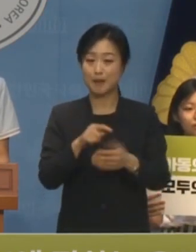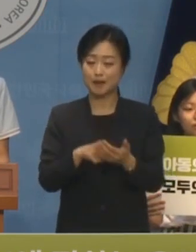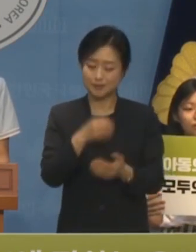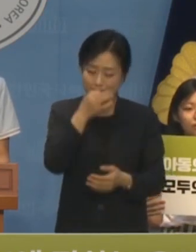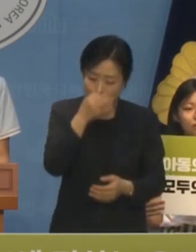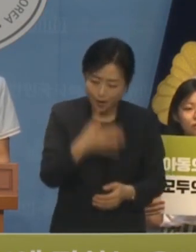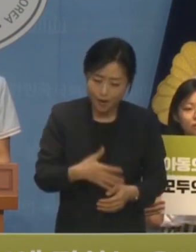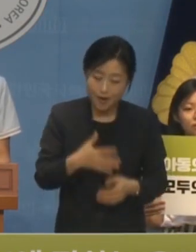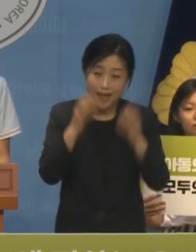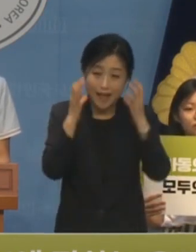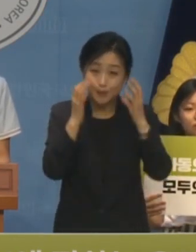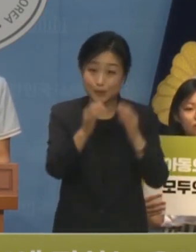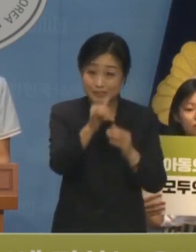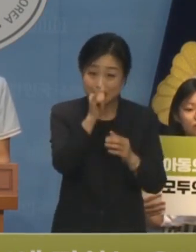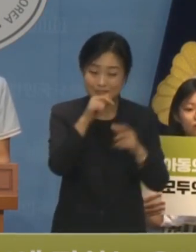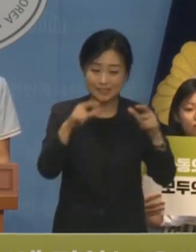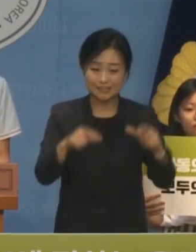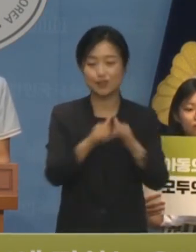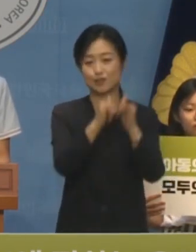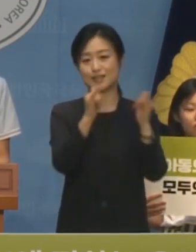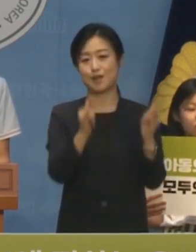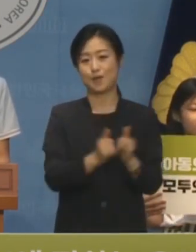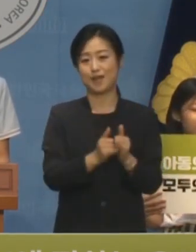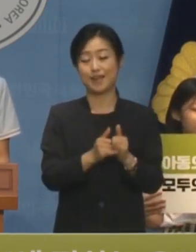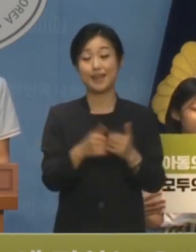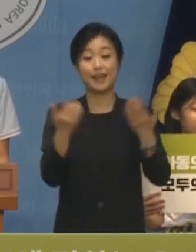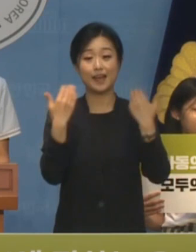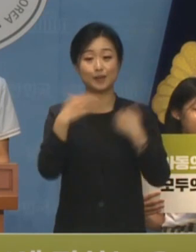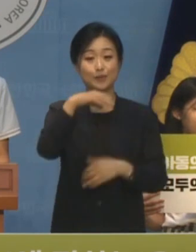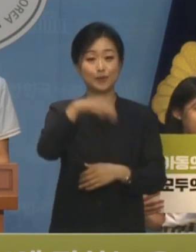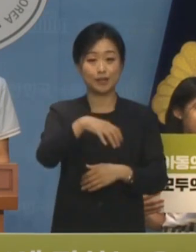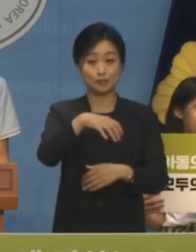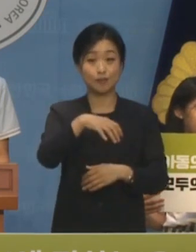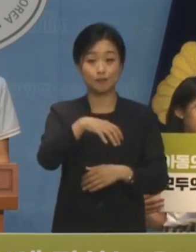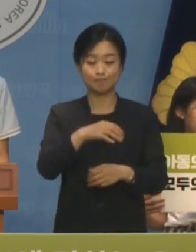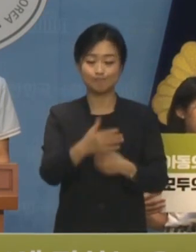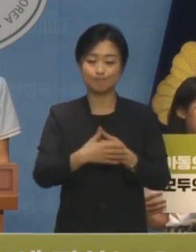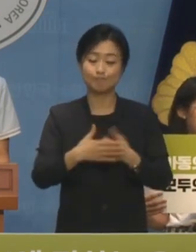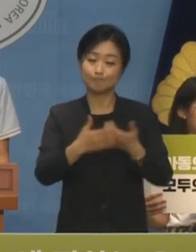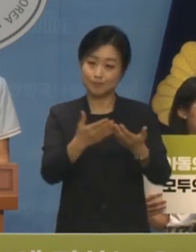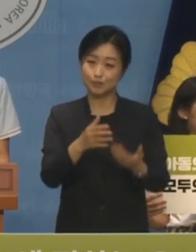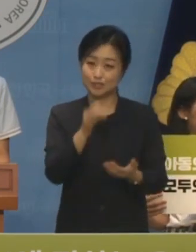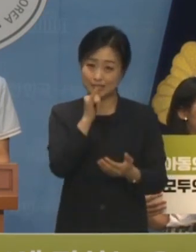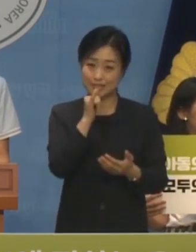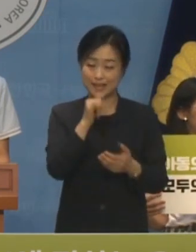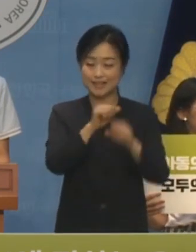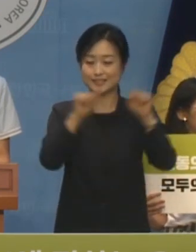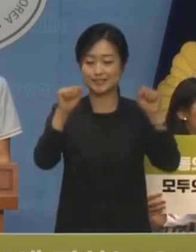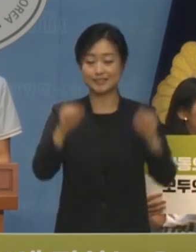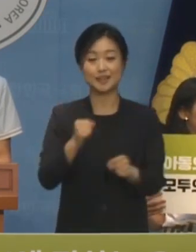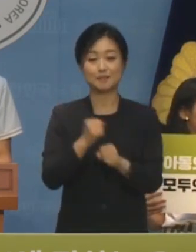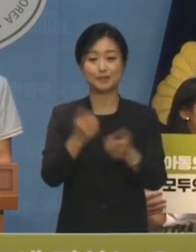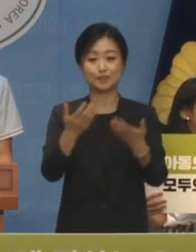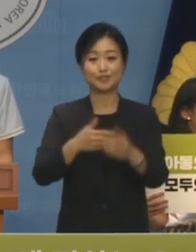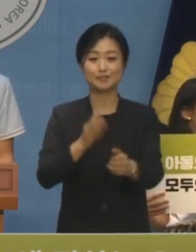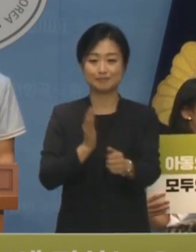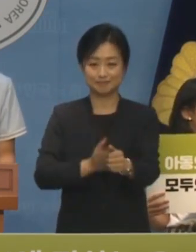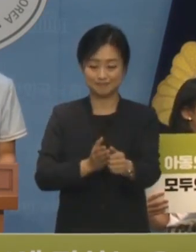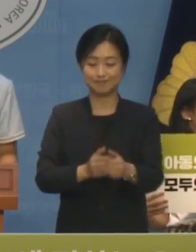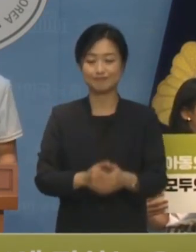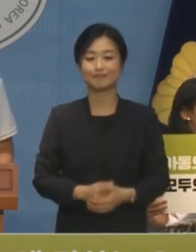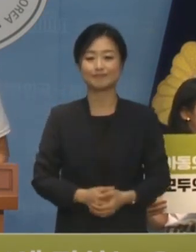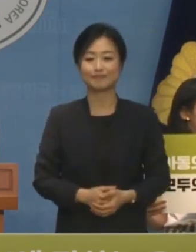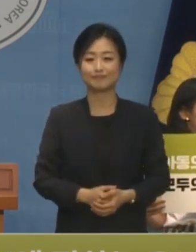힘든 아동들은 지역사회 또는 학교 등에서 충분히 도움을 받을 수 있도록 시스템을 만들어 주시기를